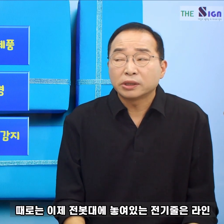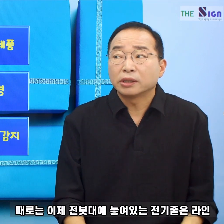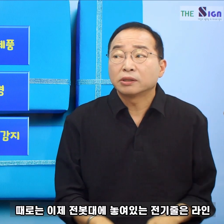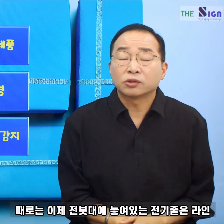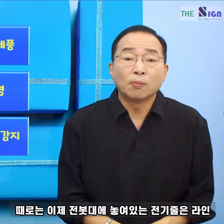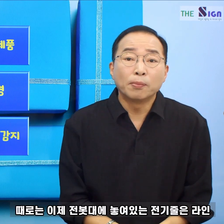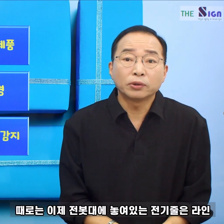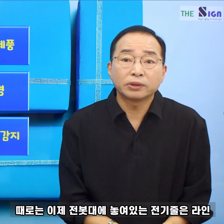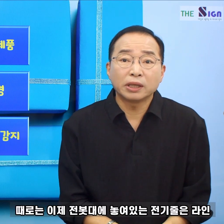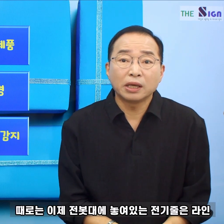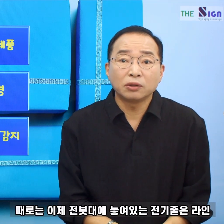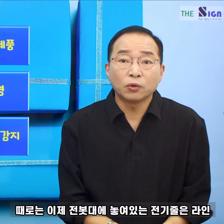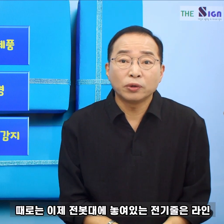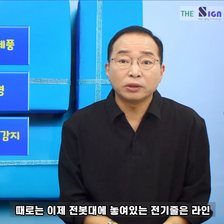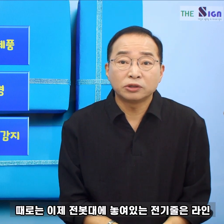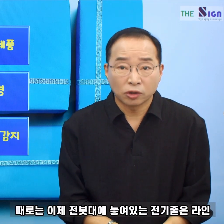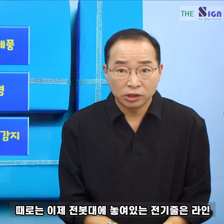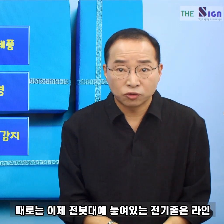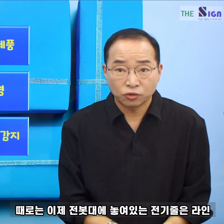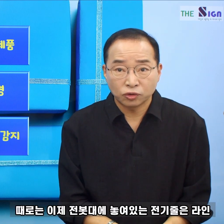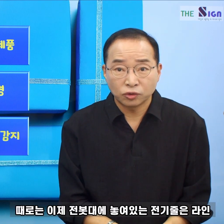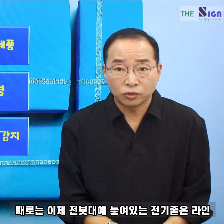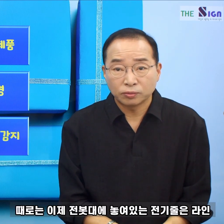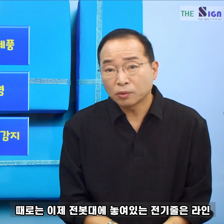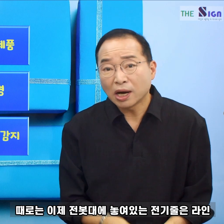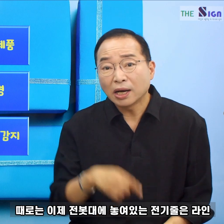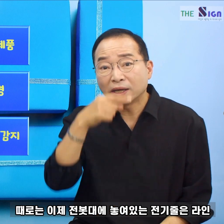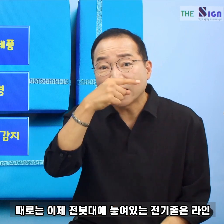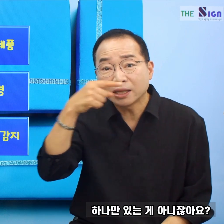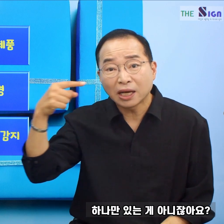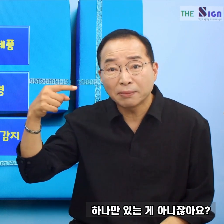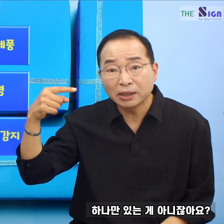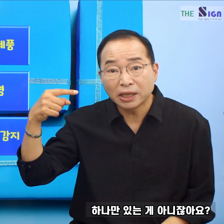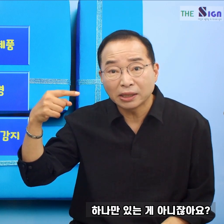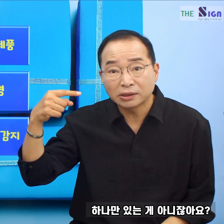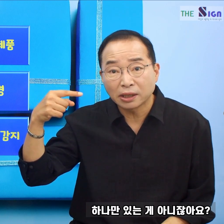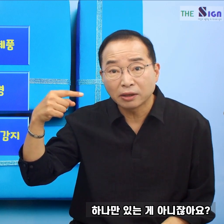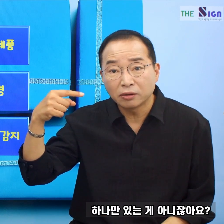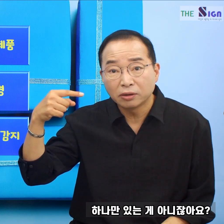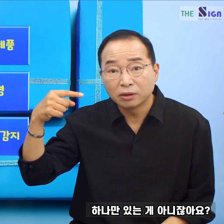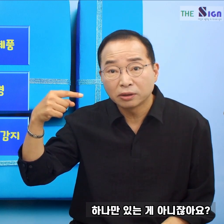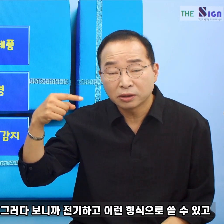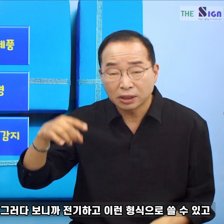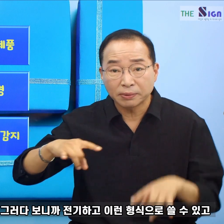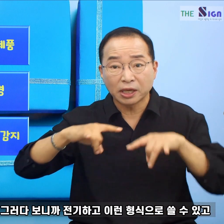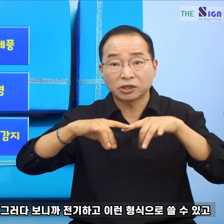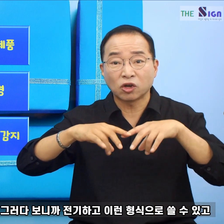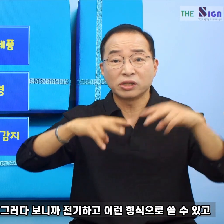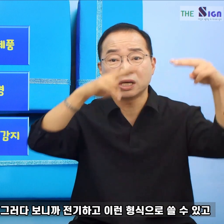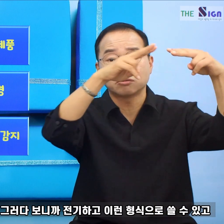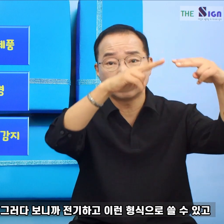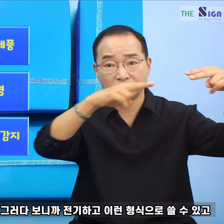이제 전봇대에 놓인 전기줄은 뭐 라인 하나만 있는 게 아니잖아요. 그러다 보니까 전기하고